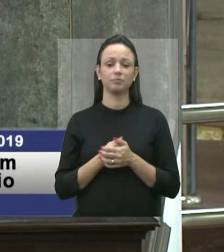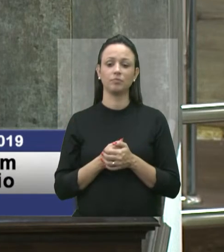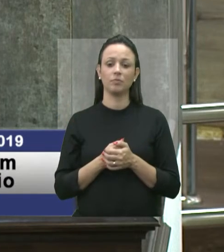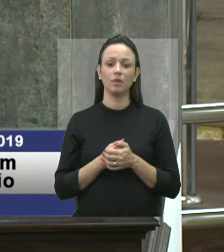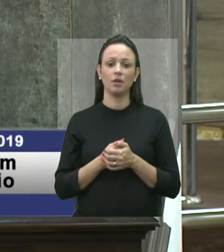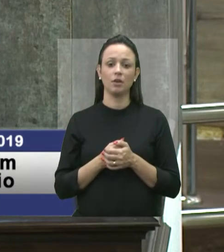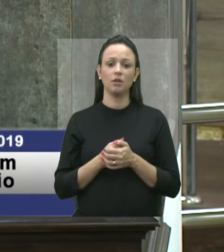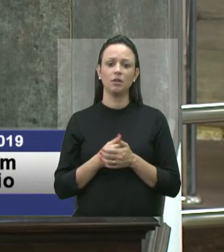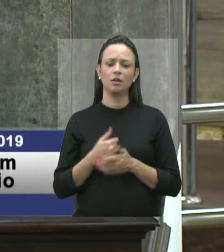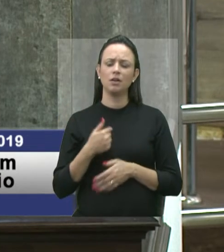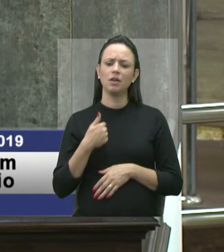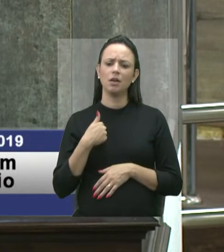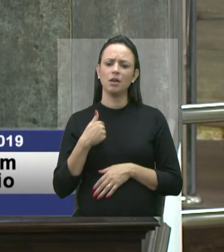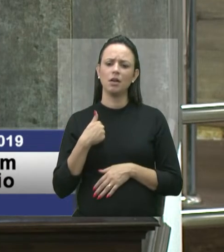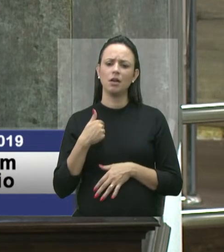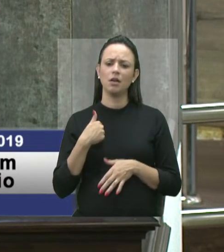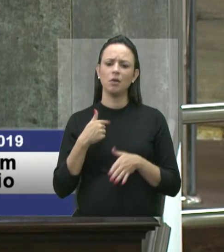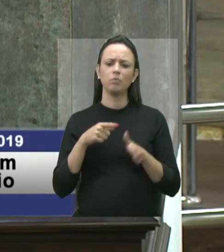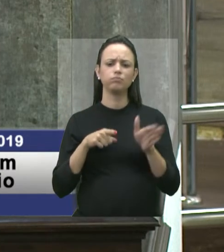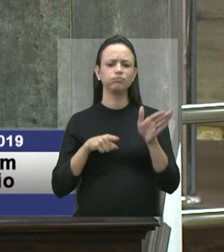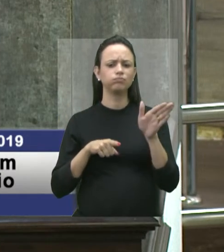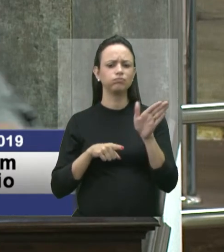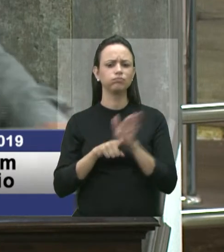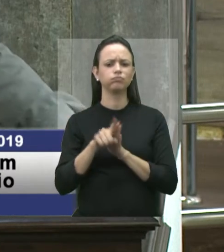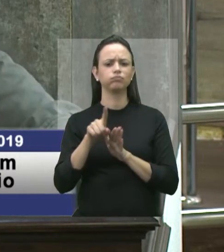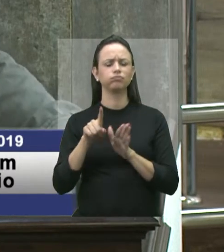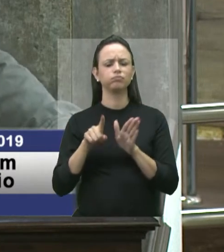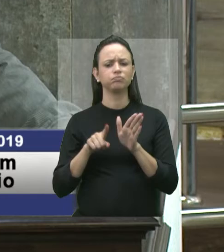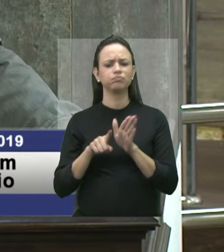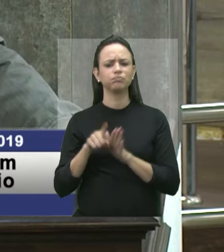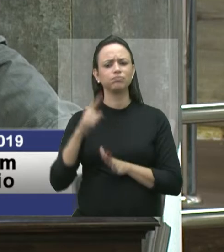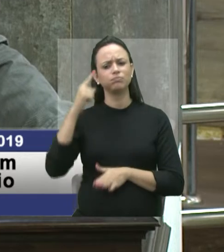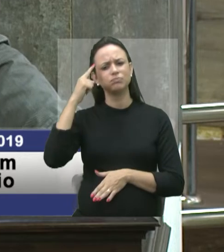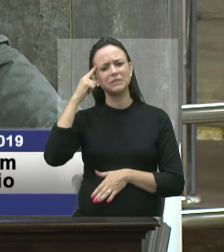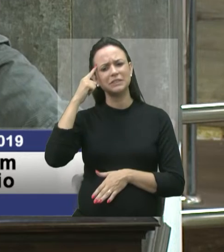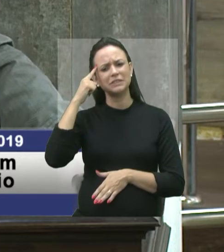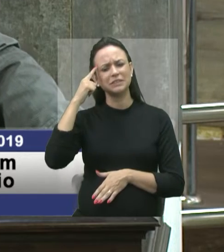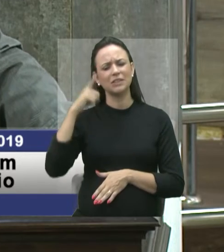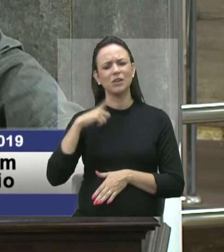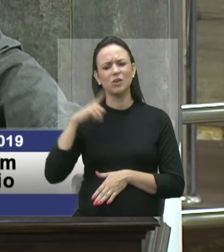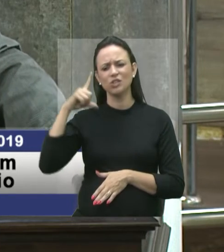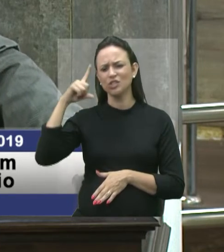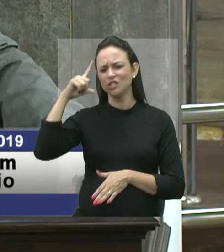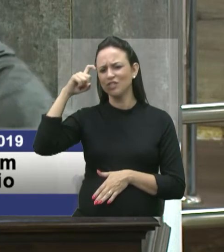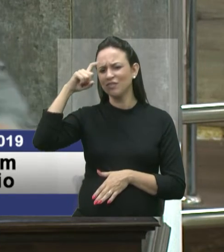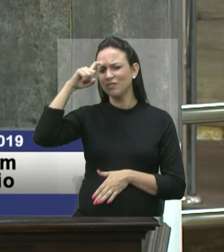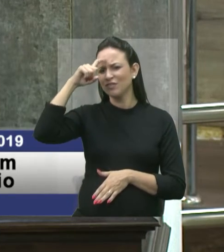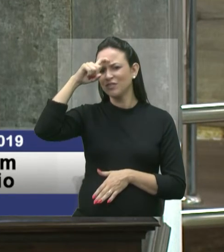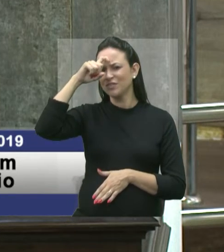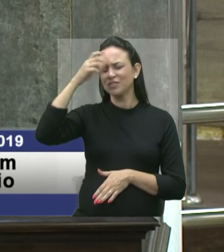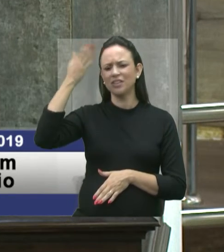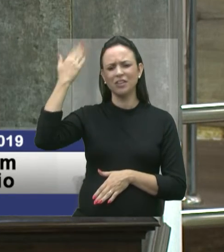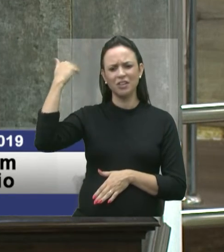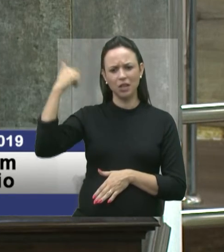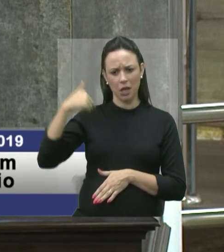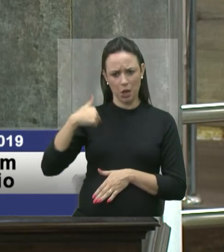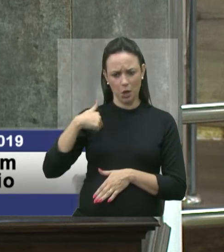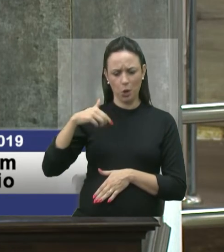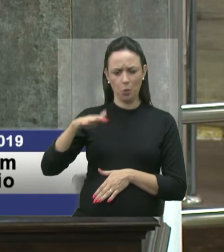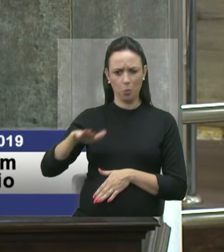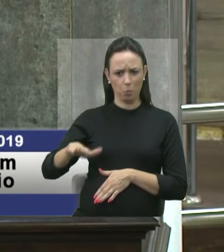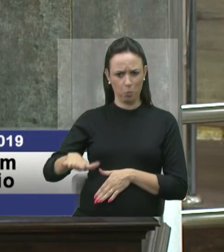eu questiono que eu tenho dificuldade, que quando eu era criança eu não aprendi